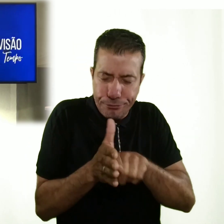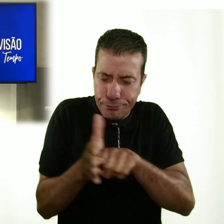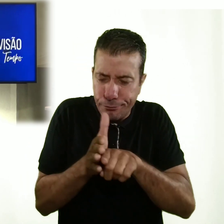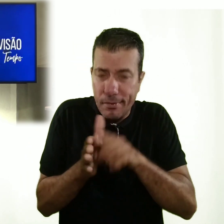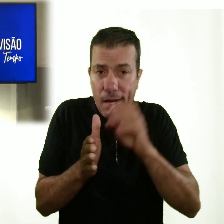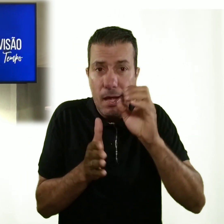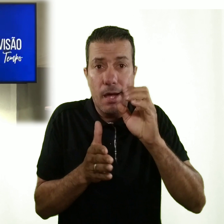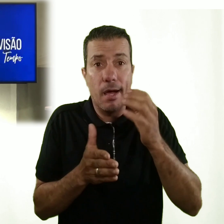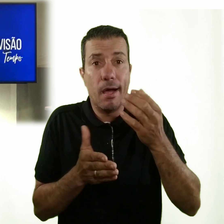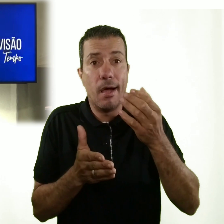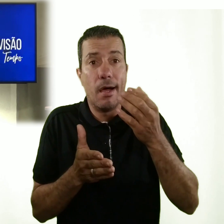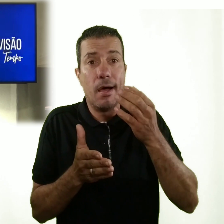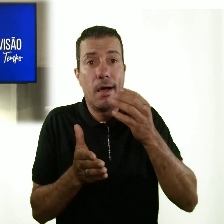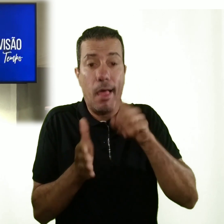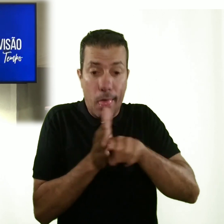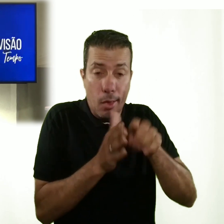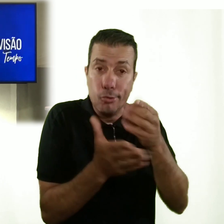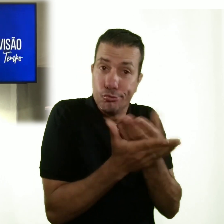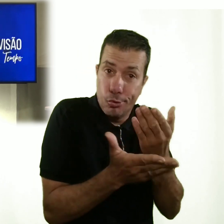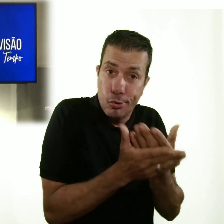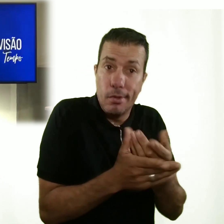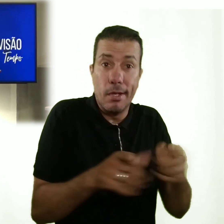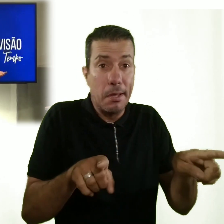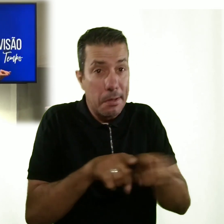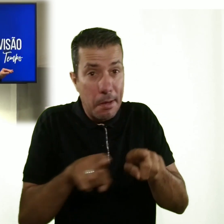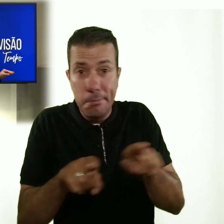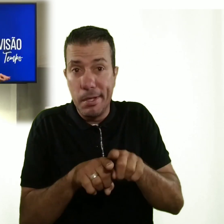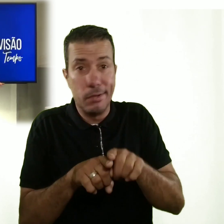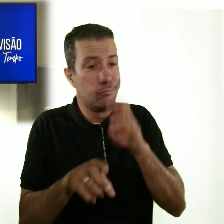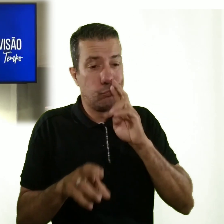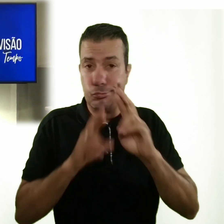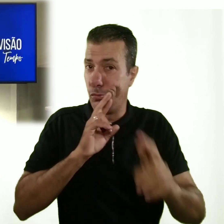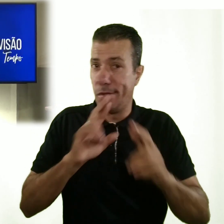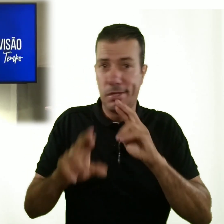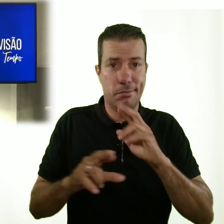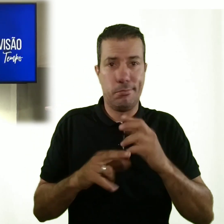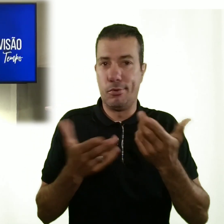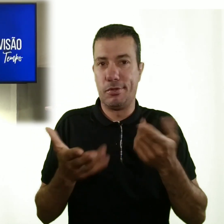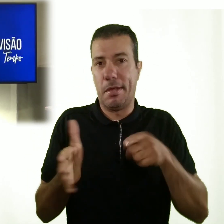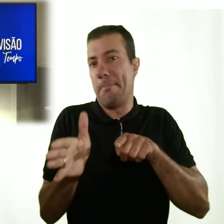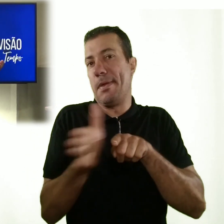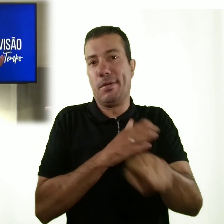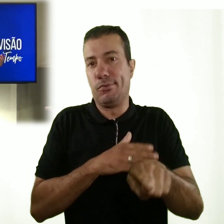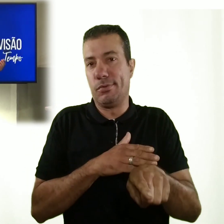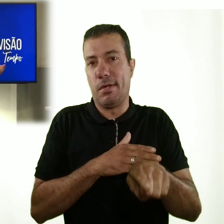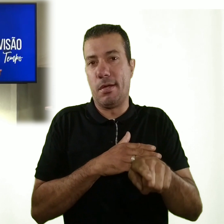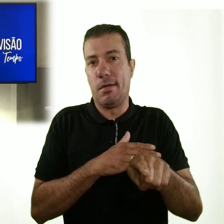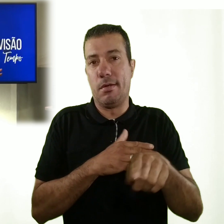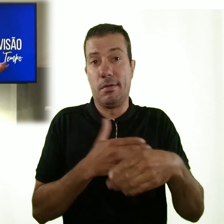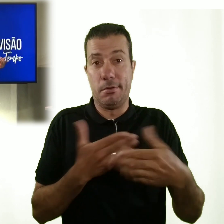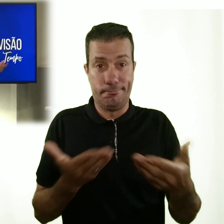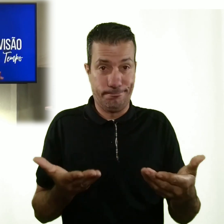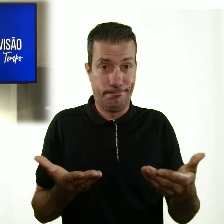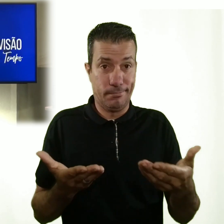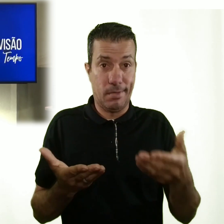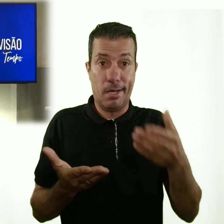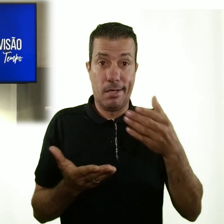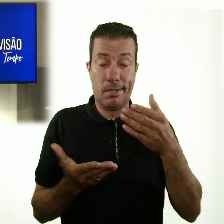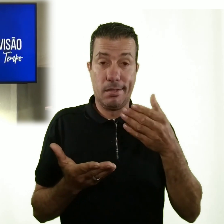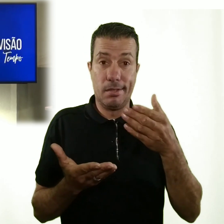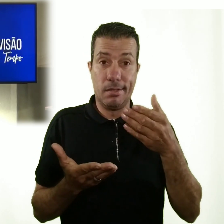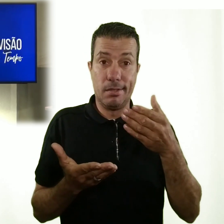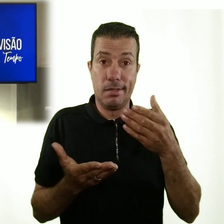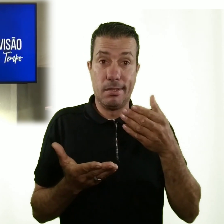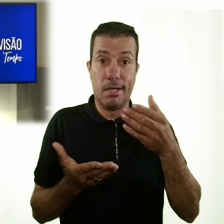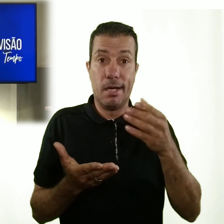a ciência também não responde esta pergunta. Tem ciência que veio lá da